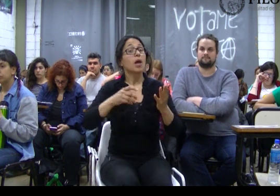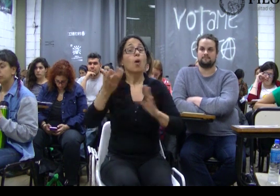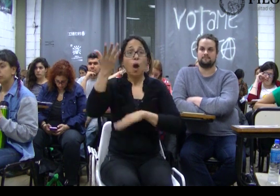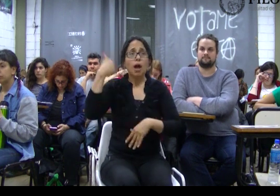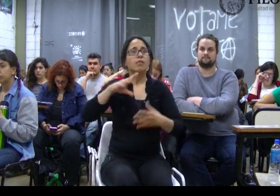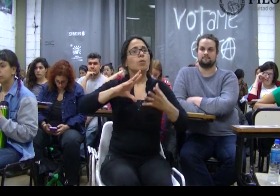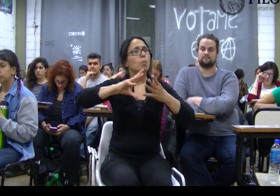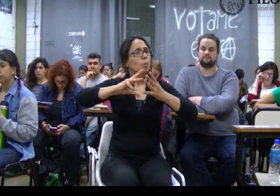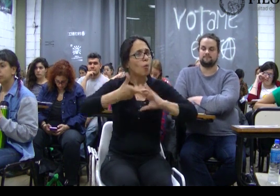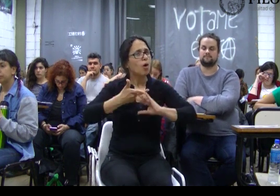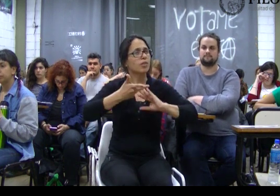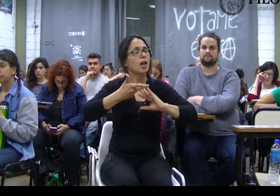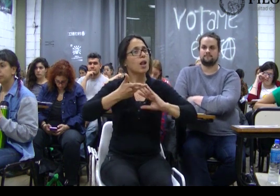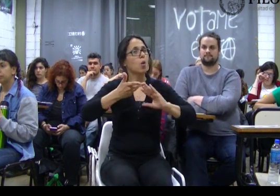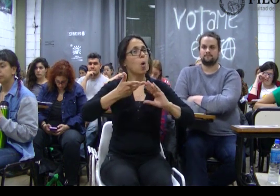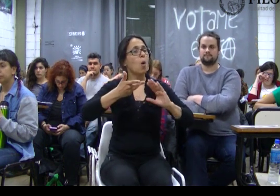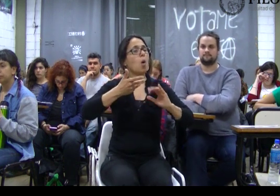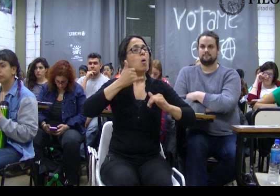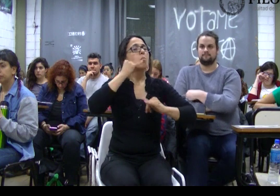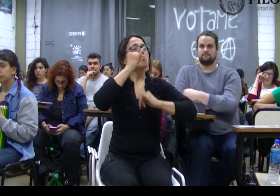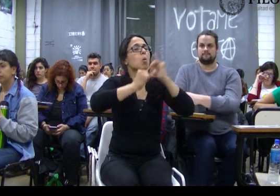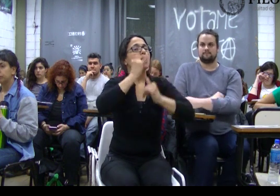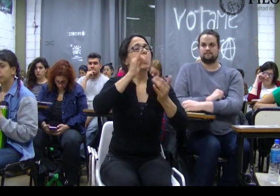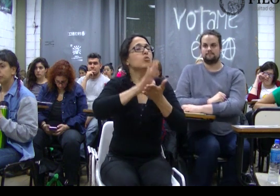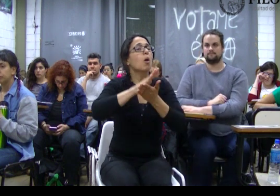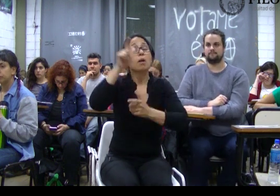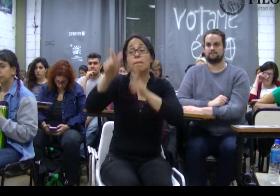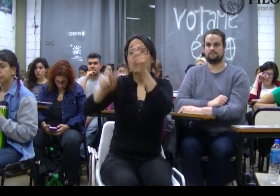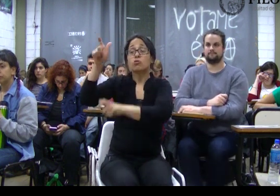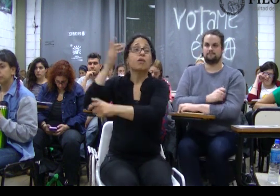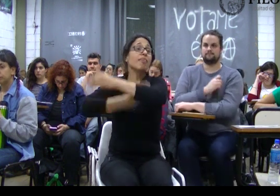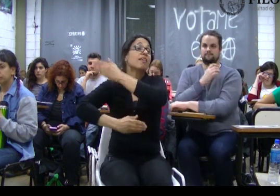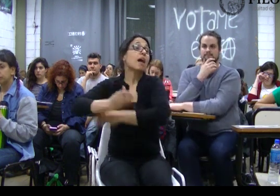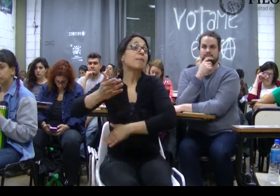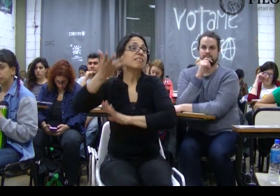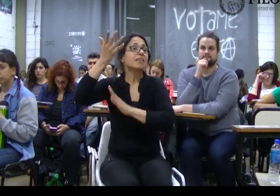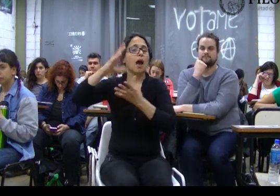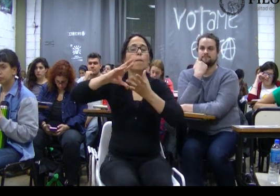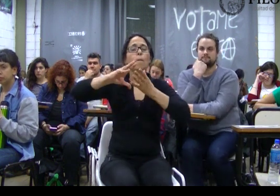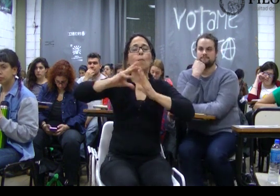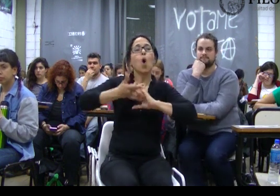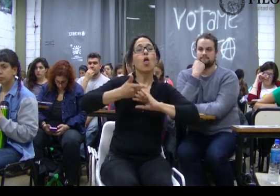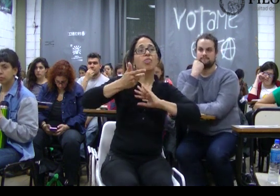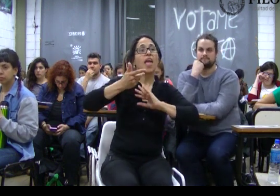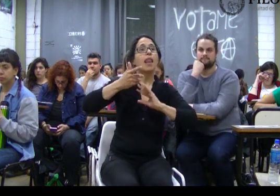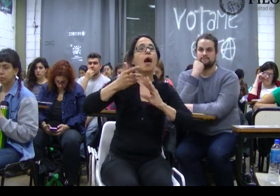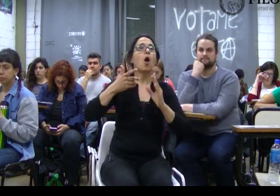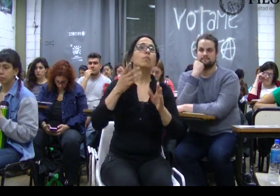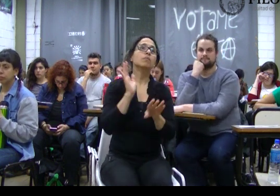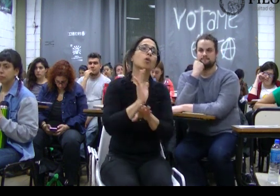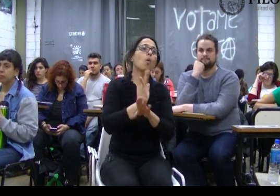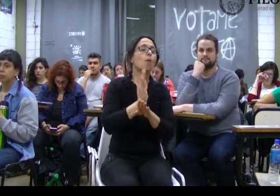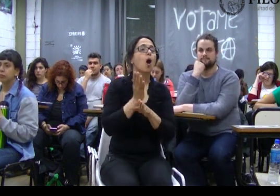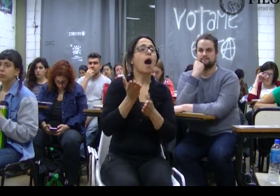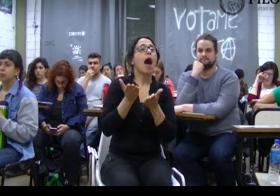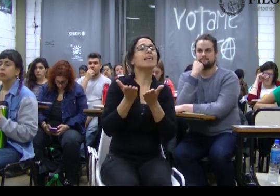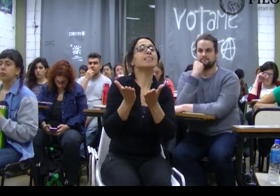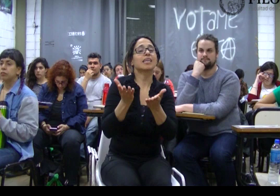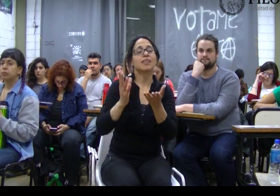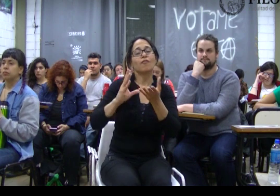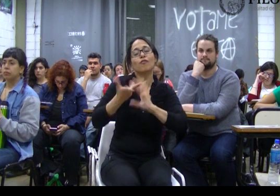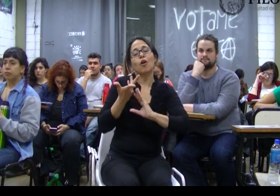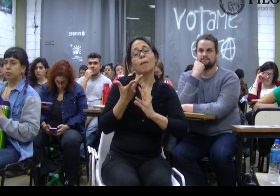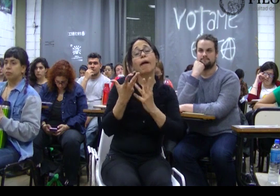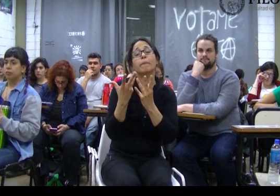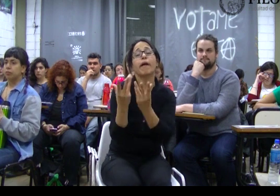se hablaba acerca de las personas con discapacidad, que es un modelo asistencial, un modelo de